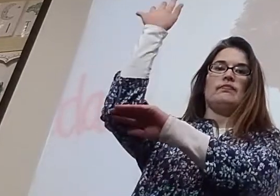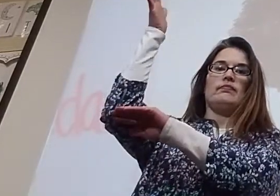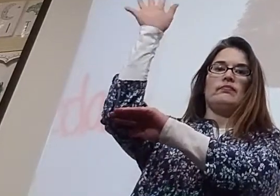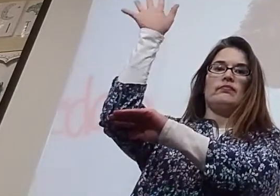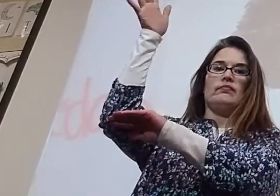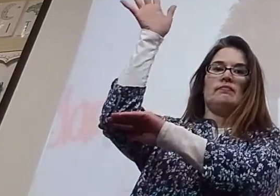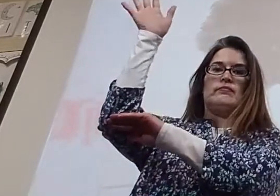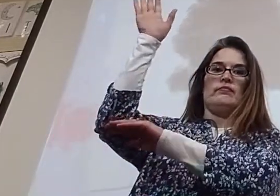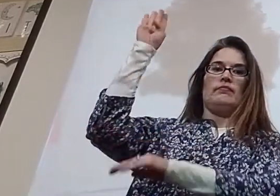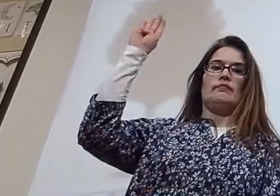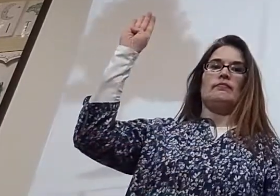Árbol, pe,